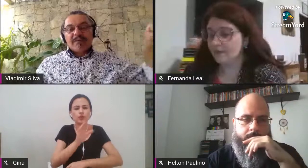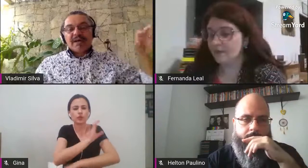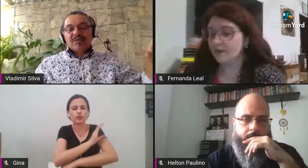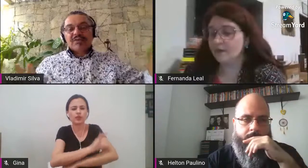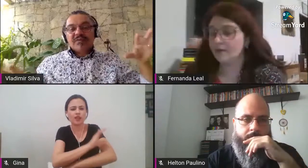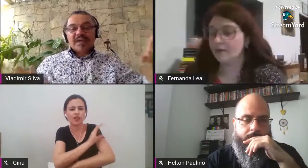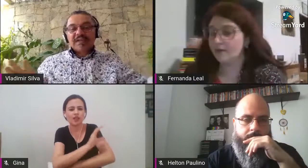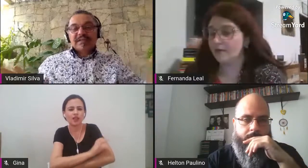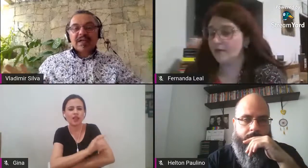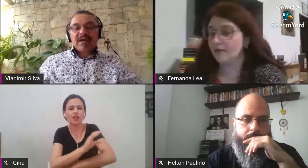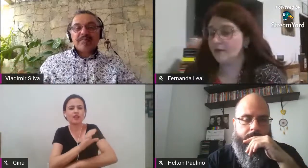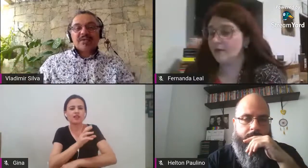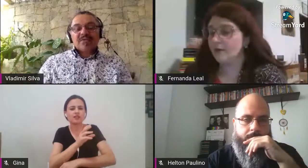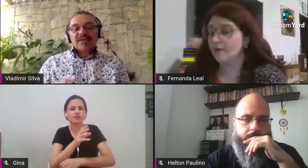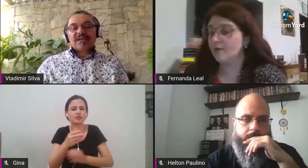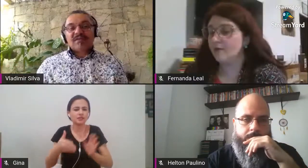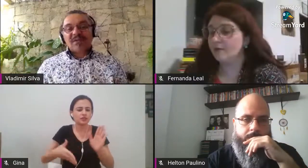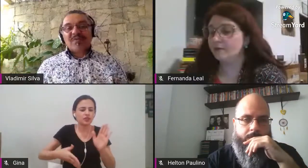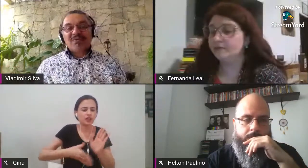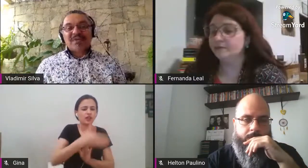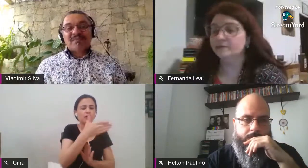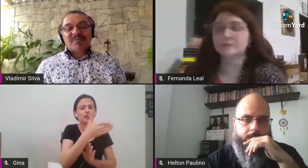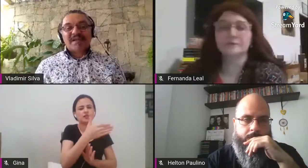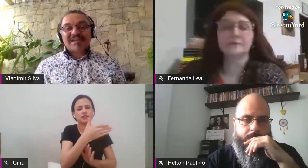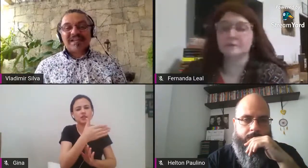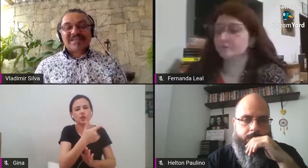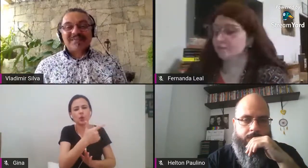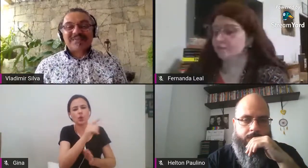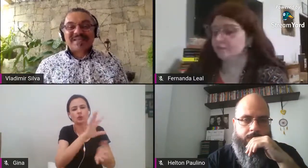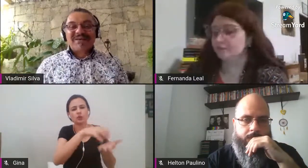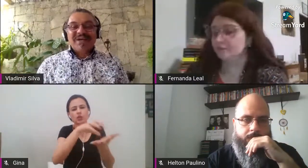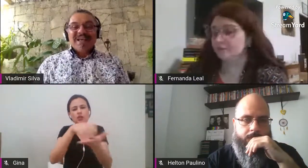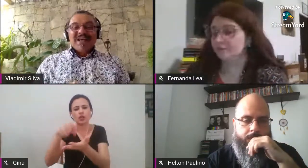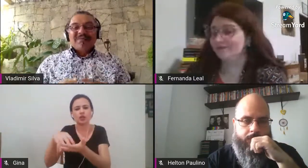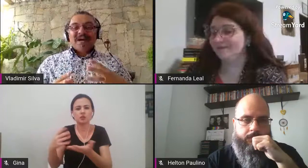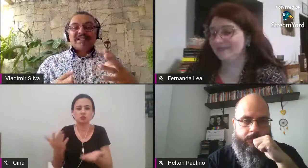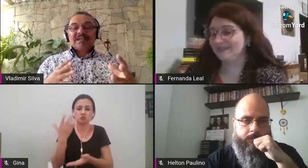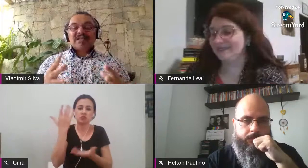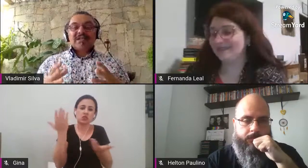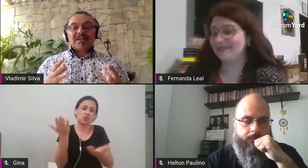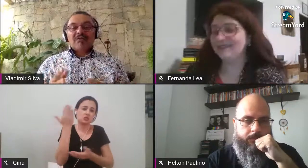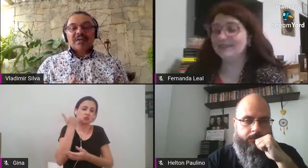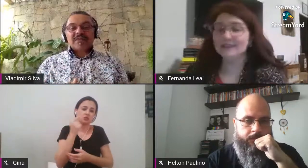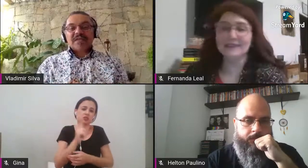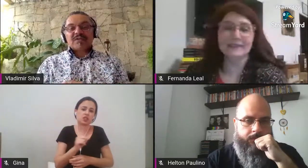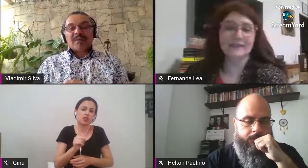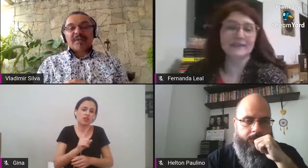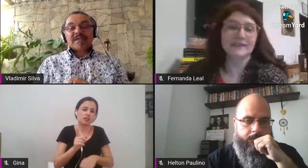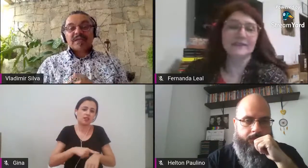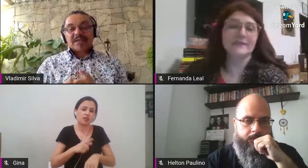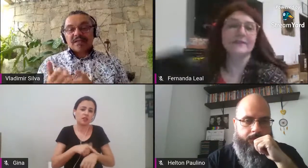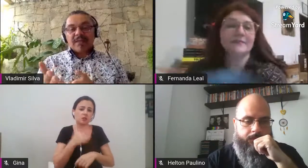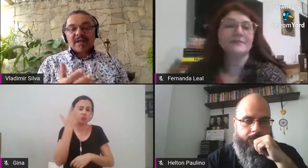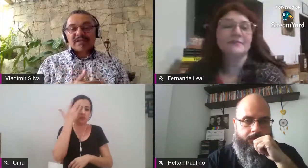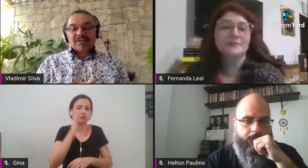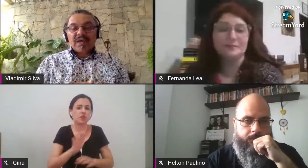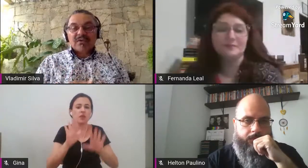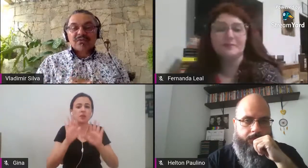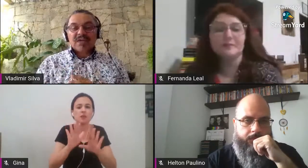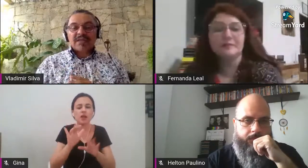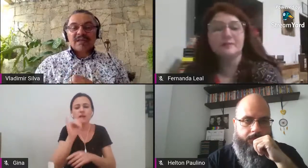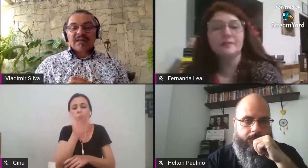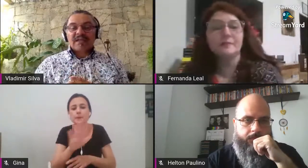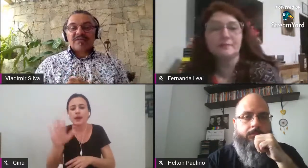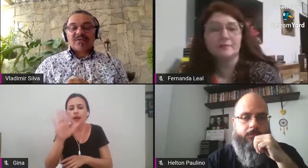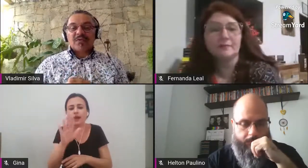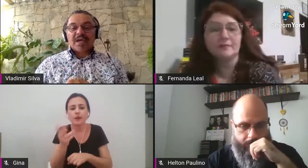Cuité para pegar os diferentes campi. Eu sei que não tem muito tempo para essa recepção, mas que a gente talvez fizesse uma pesquisa de imagens, né,